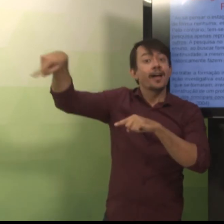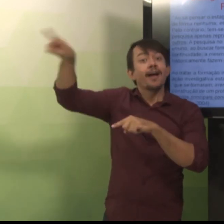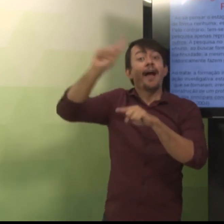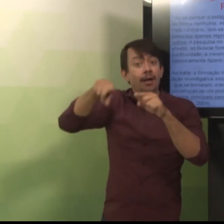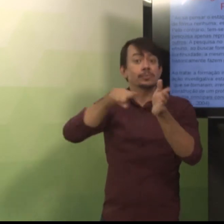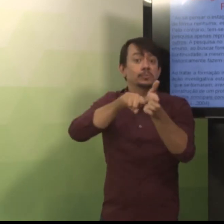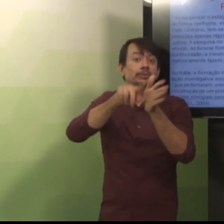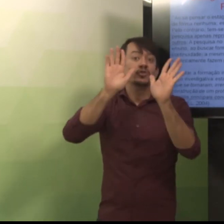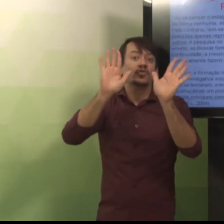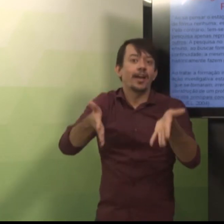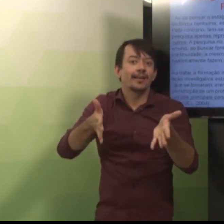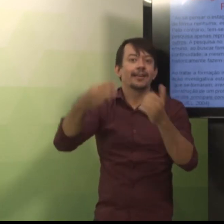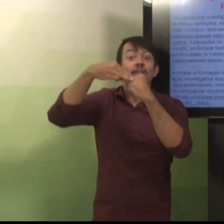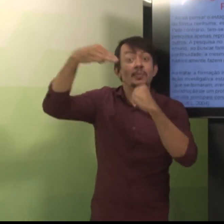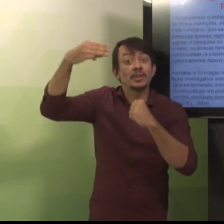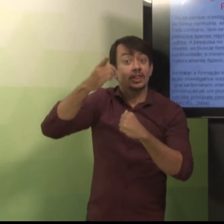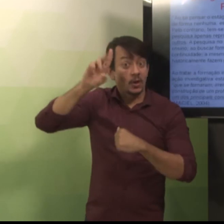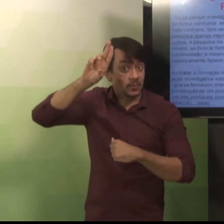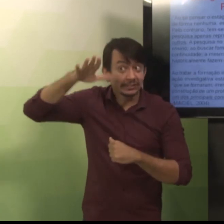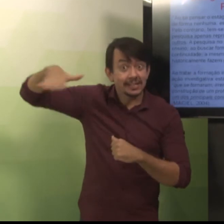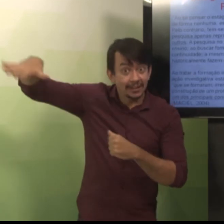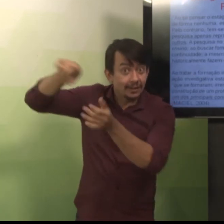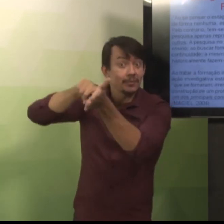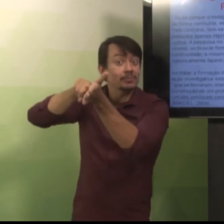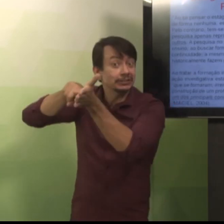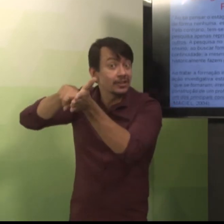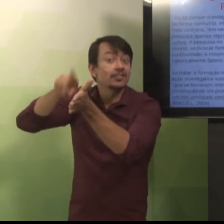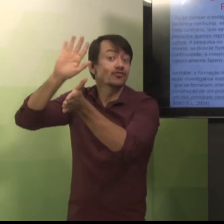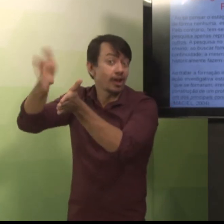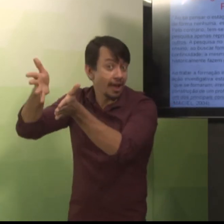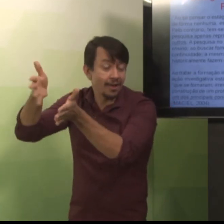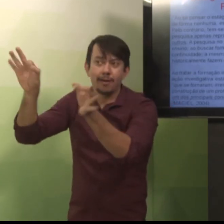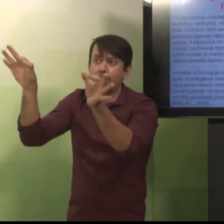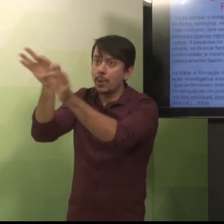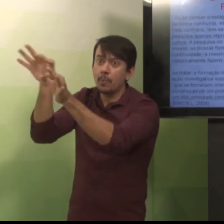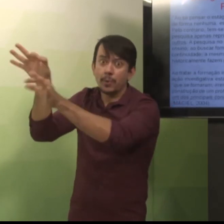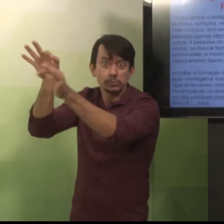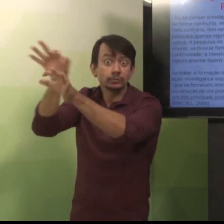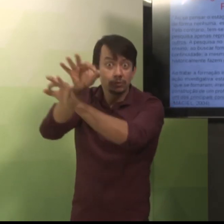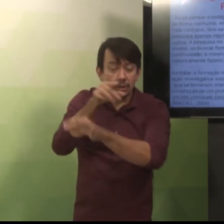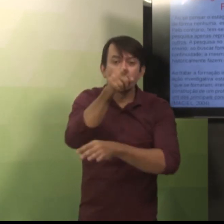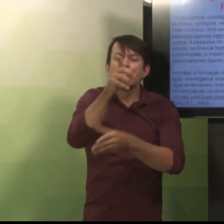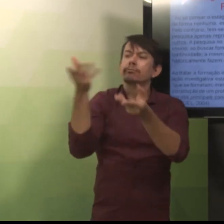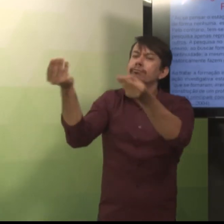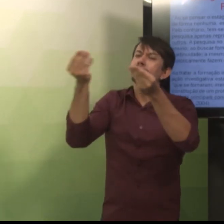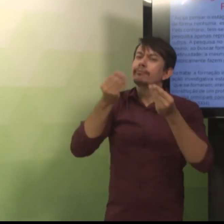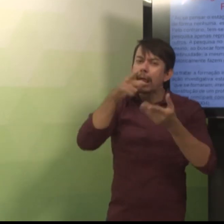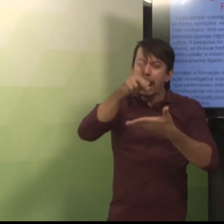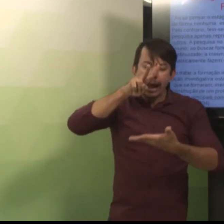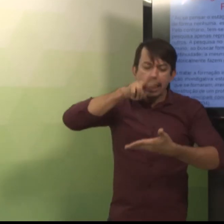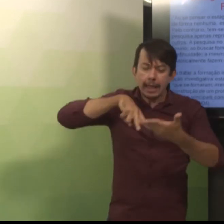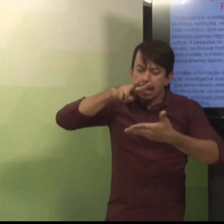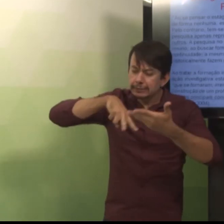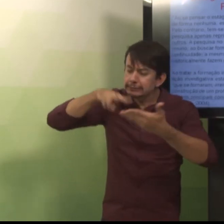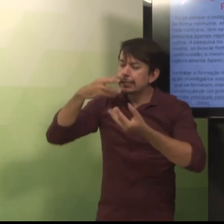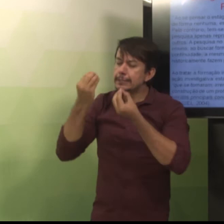já publicados nesses níveis de mestrado ou doutorado, que já existem muitos materiais prontos. Peguem esse